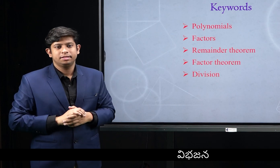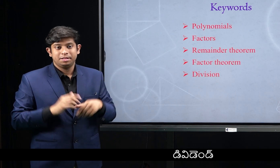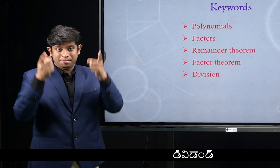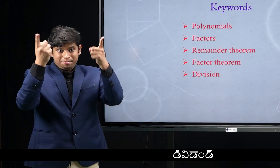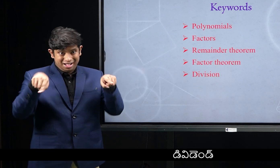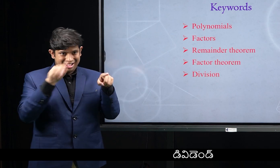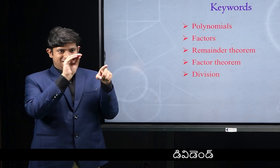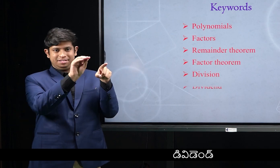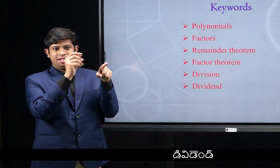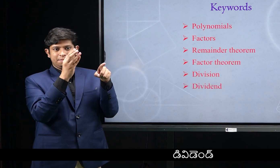డివిడెండ్.